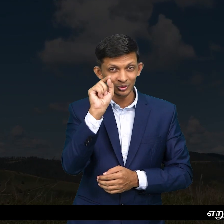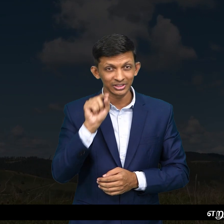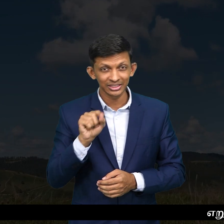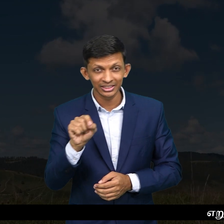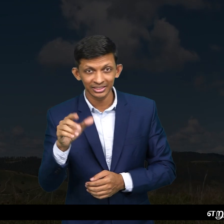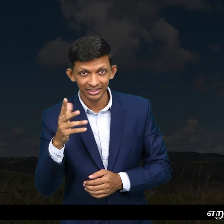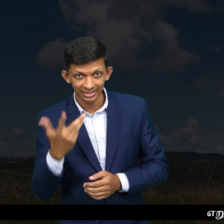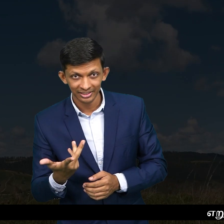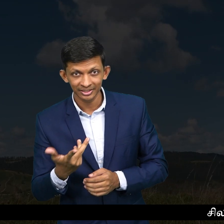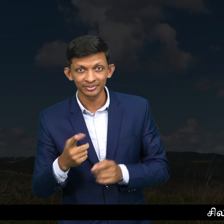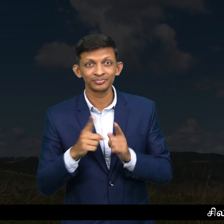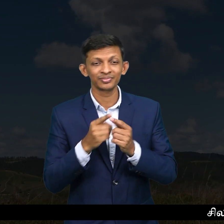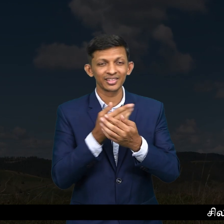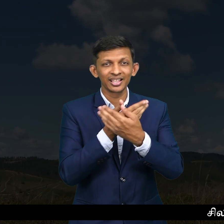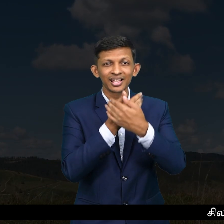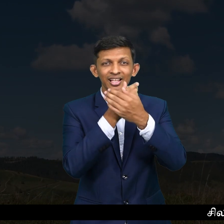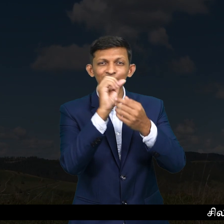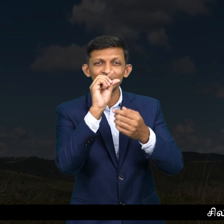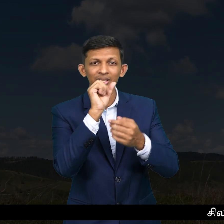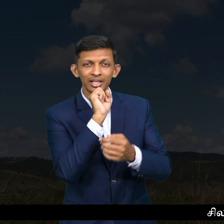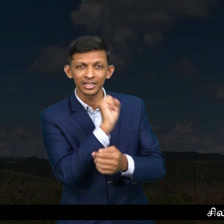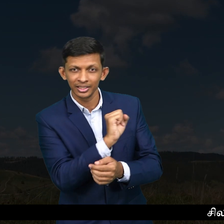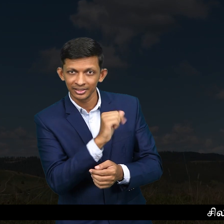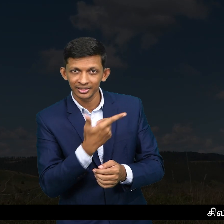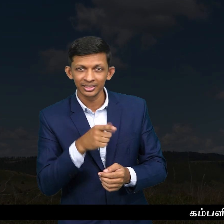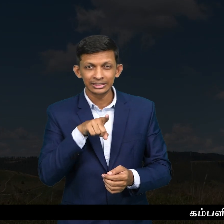எறும்புகள், சிலந்திகள்,